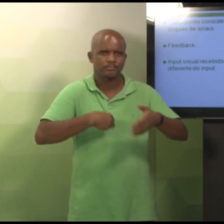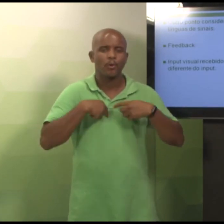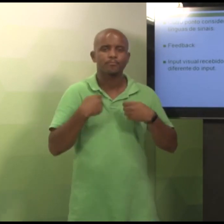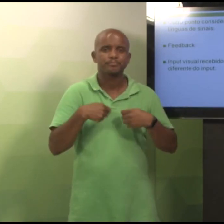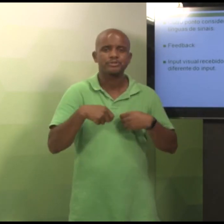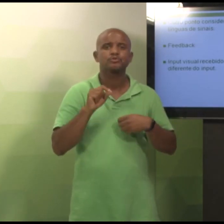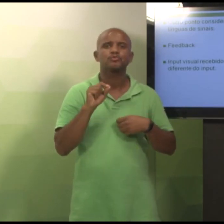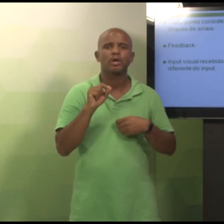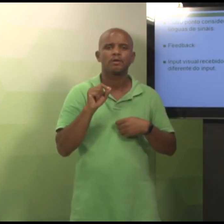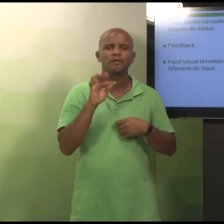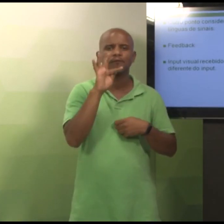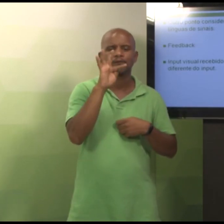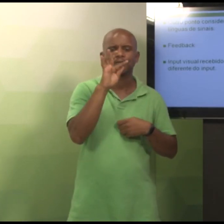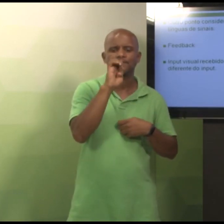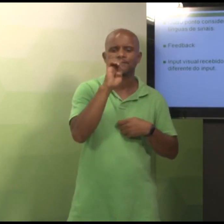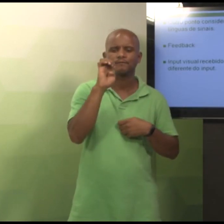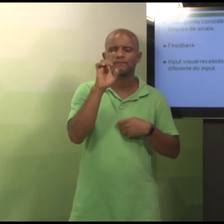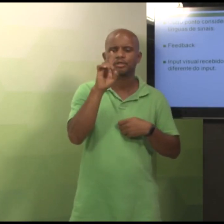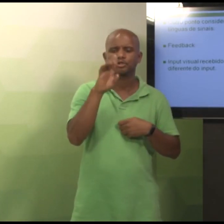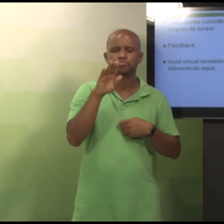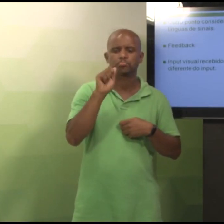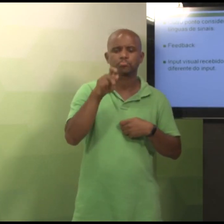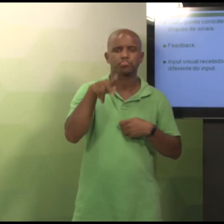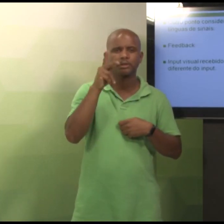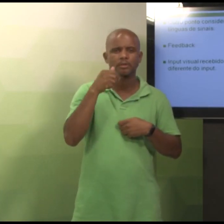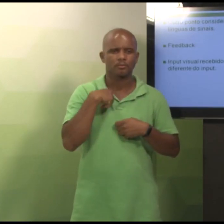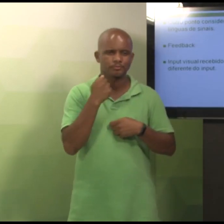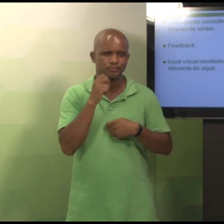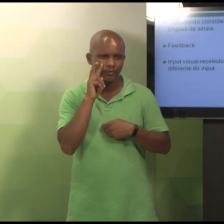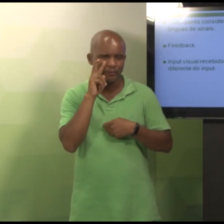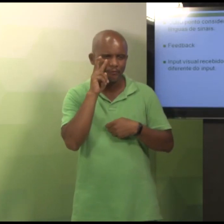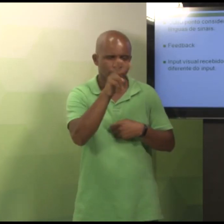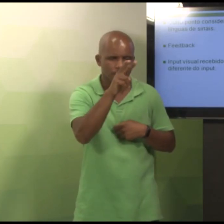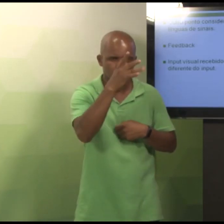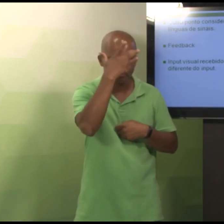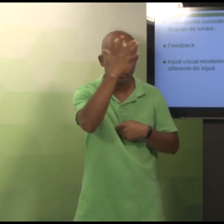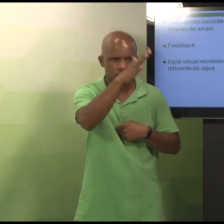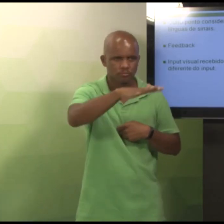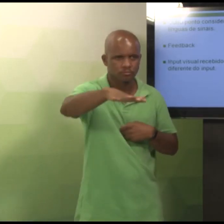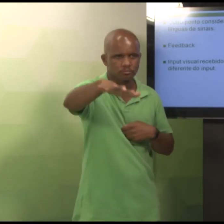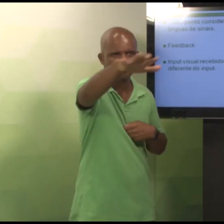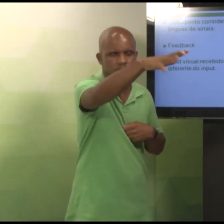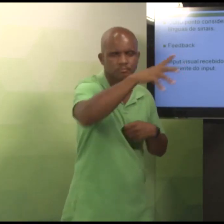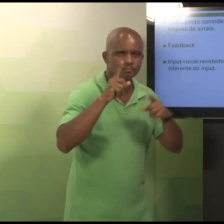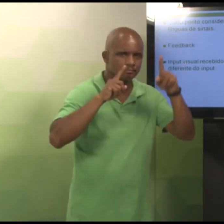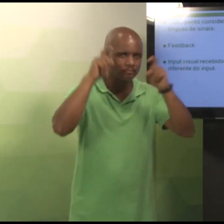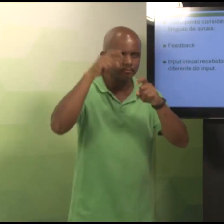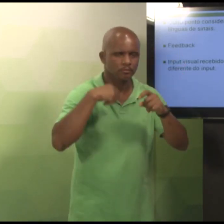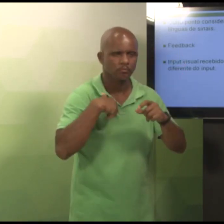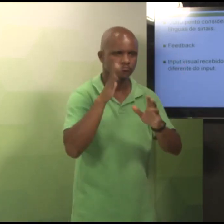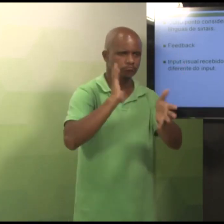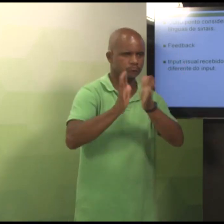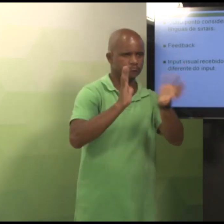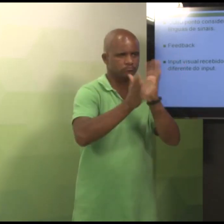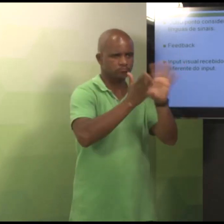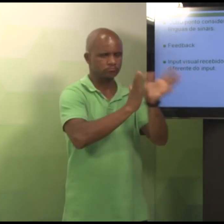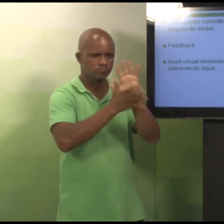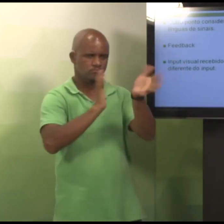eu não vou estar olhando para mim, mas eu preciso ter um feedback das pessoas que estão ao meu redor, a